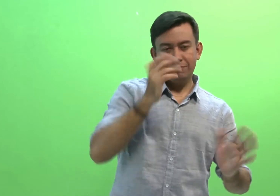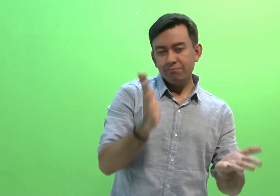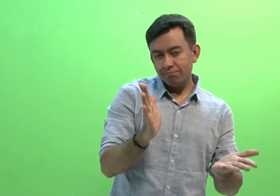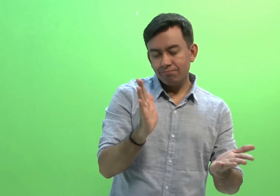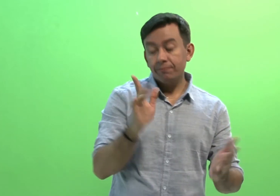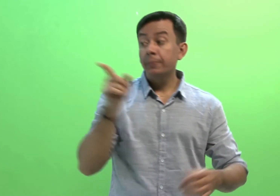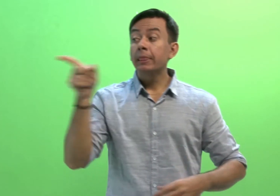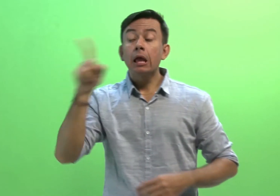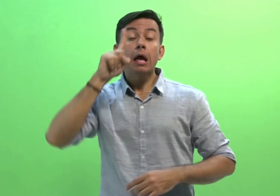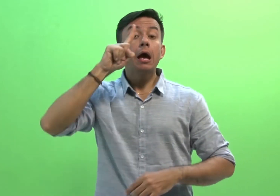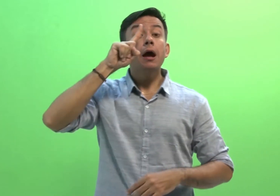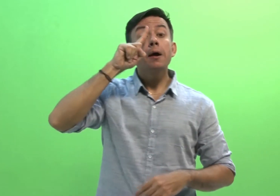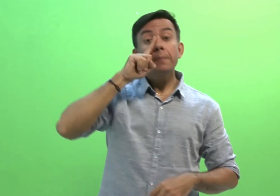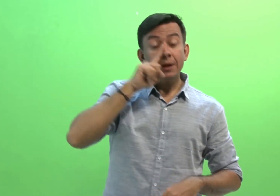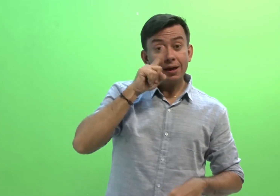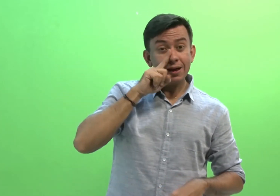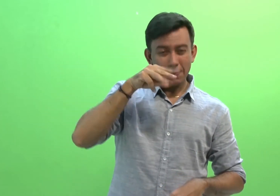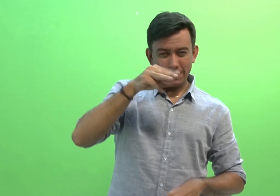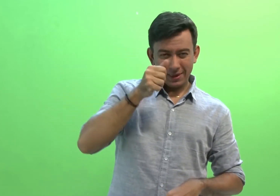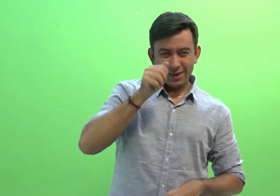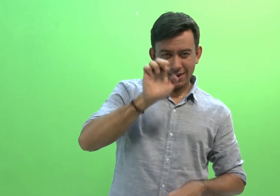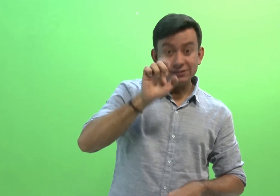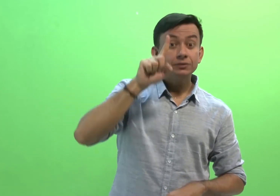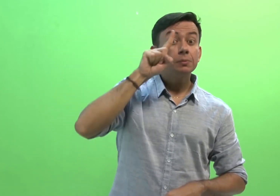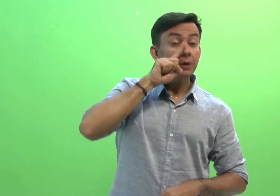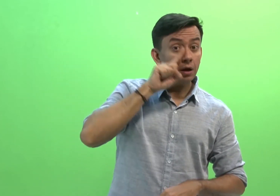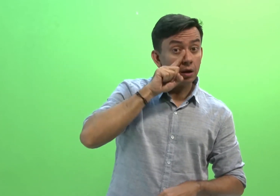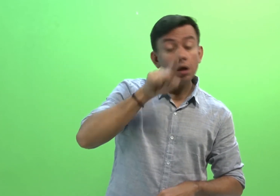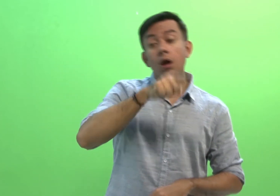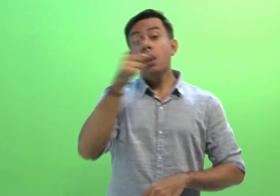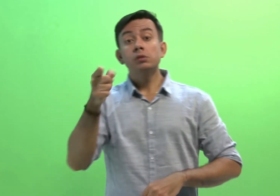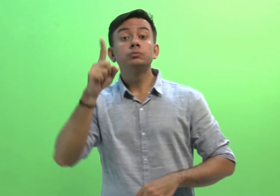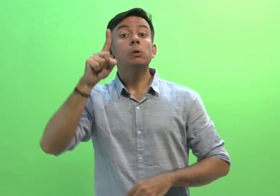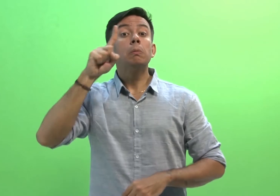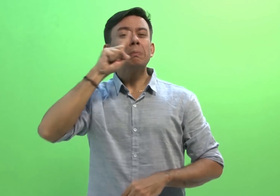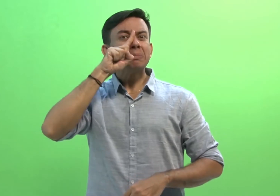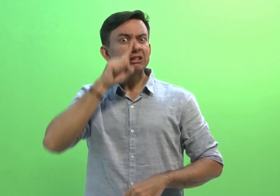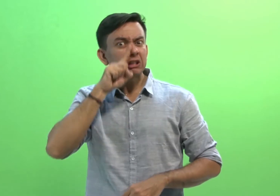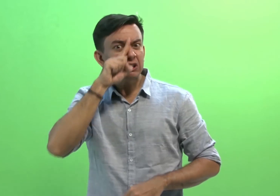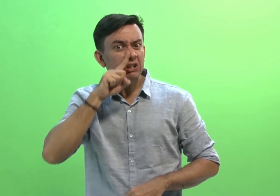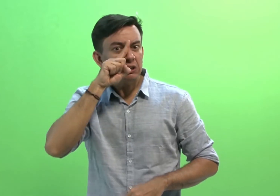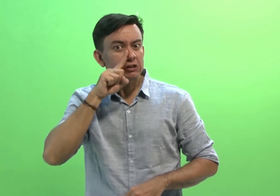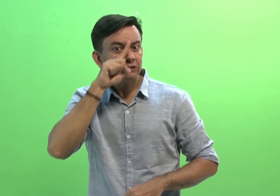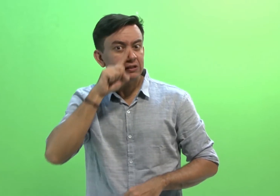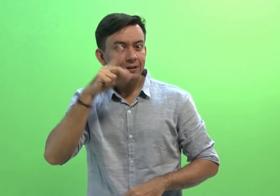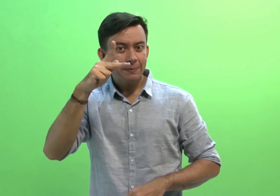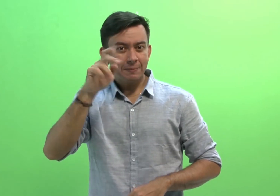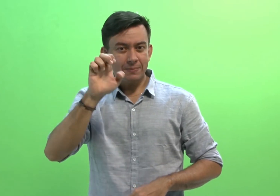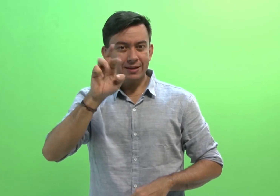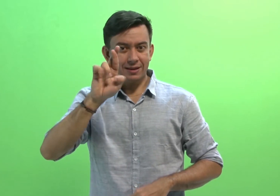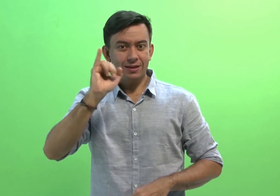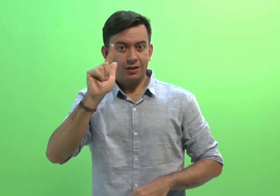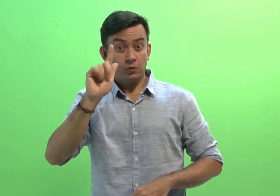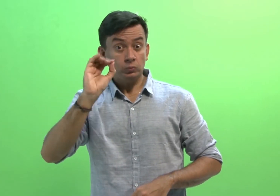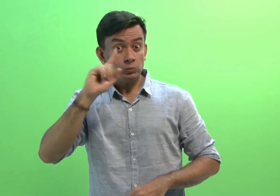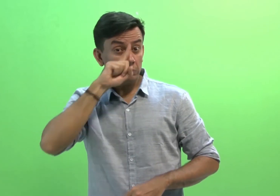mãe. Nosso é um outro sinal. Então, mãe, este é sinal para mãe. sinal de